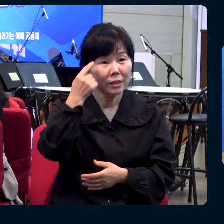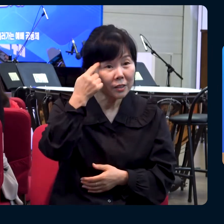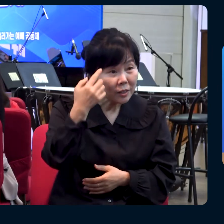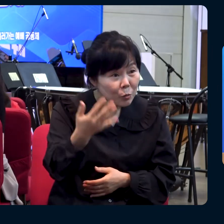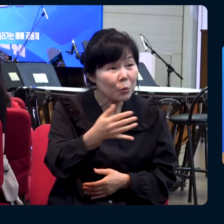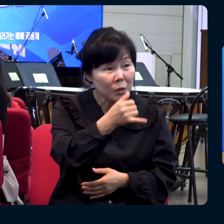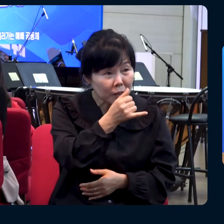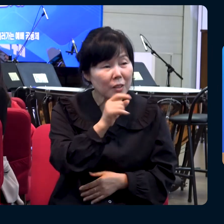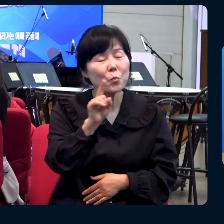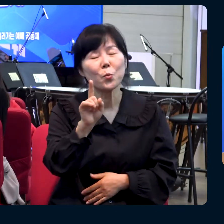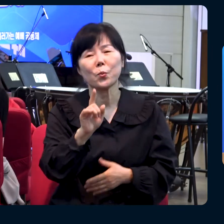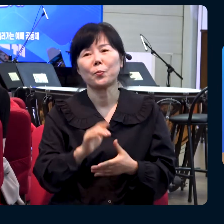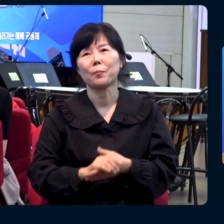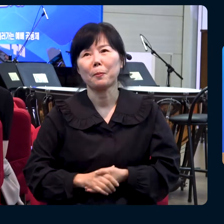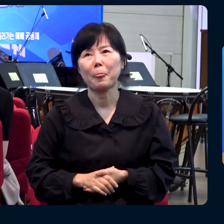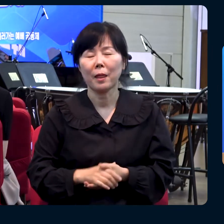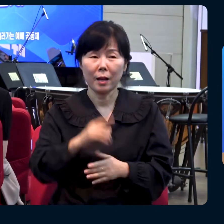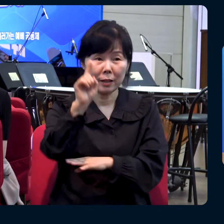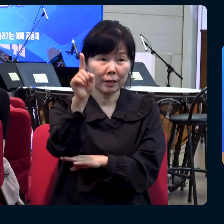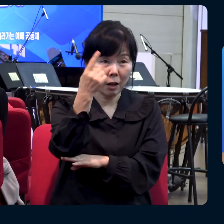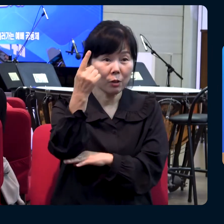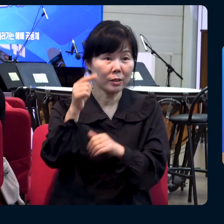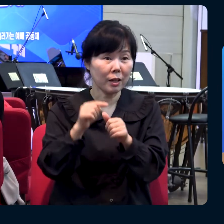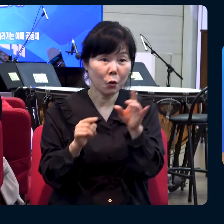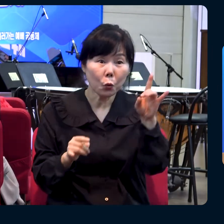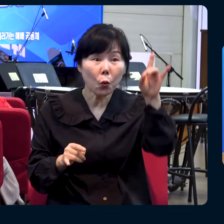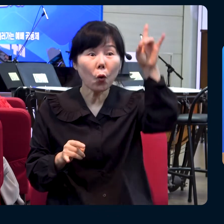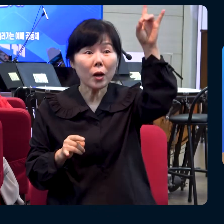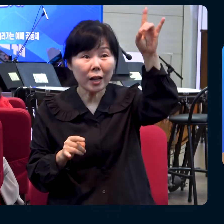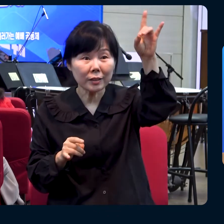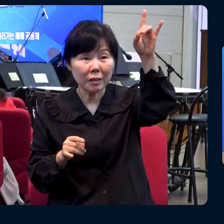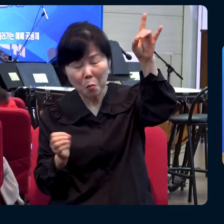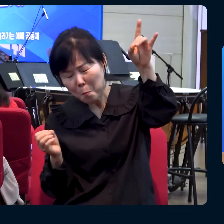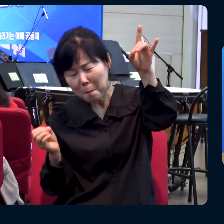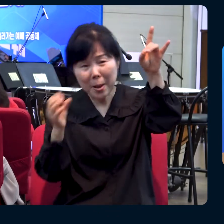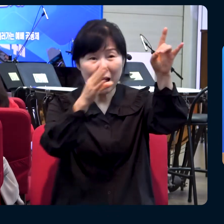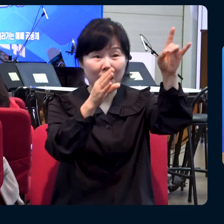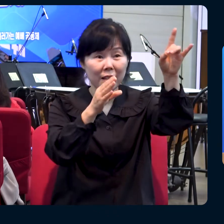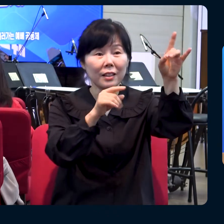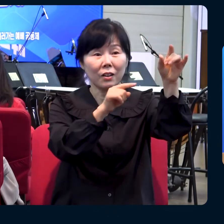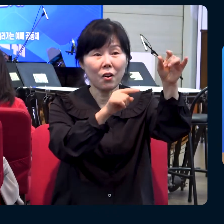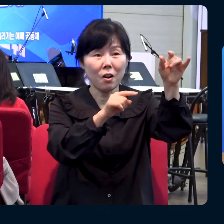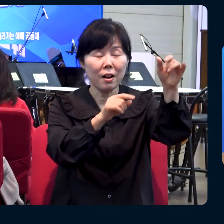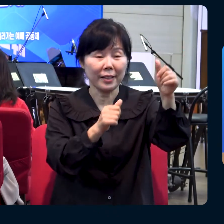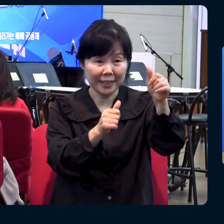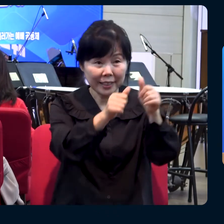질문을 먼저 하고 싶은 게 있는데요, 다윗이 골리앗을 이겼던 이 사건은